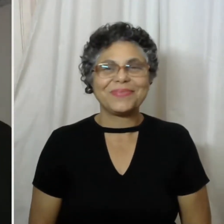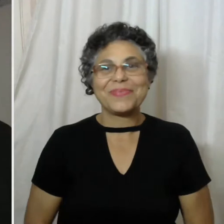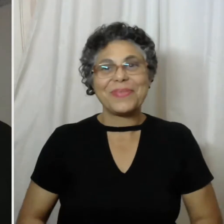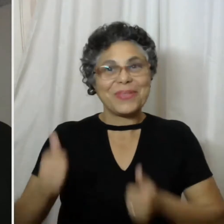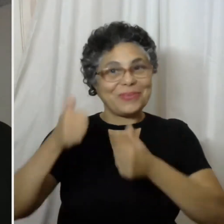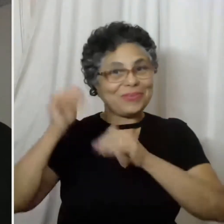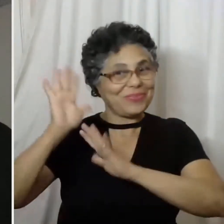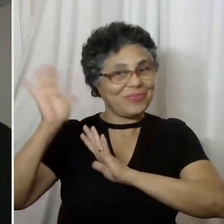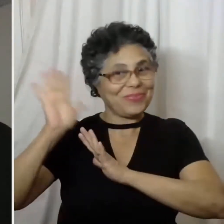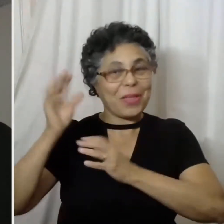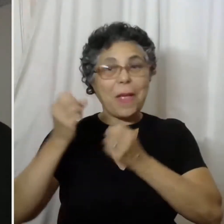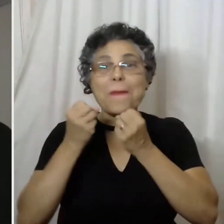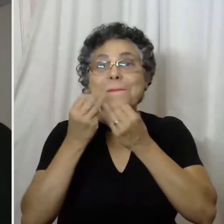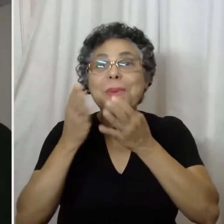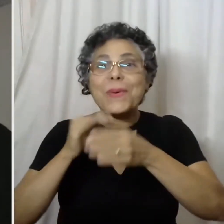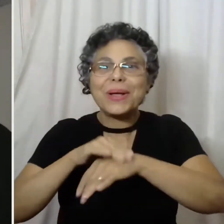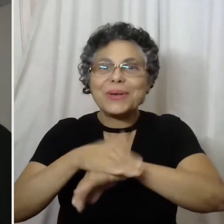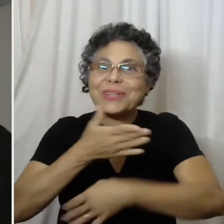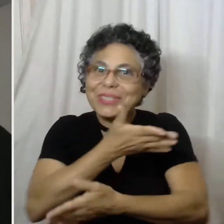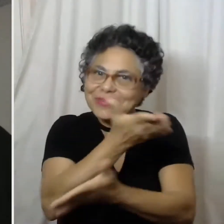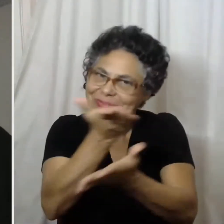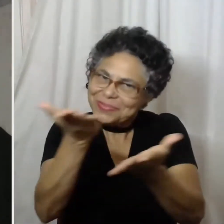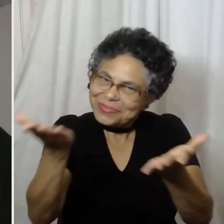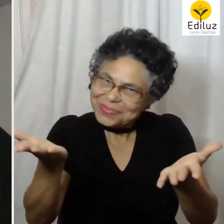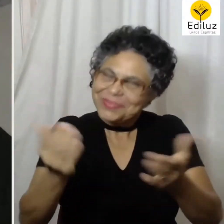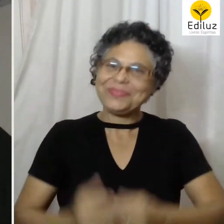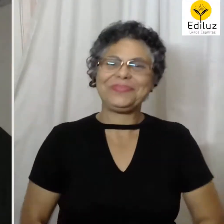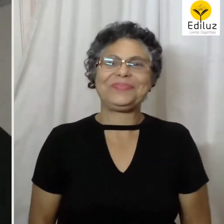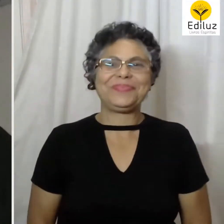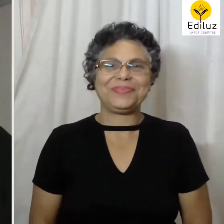Olá, boa noite a todos.